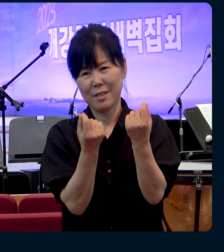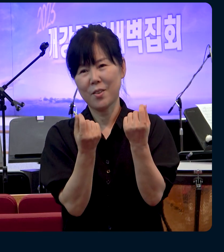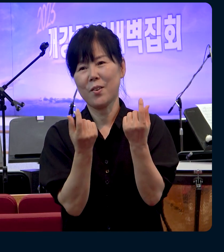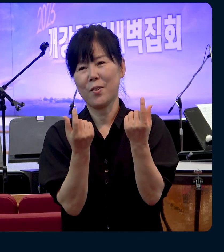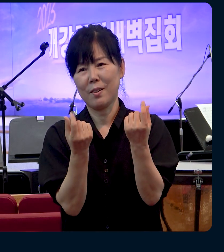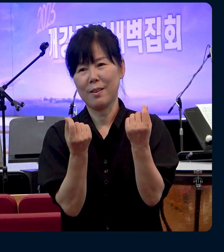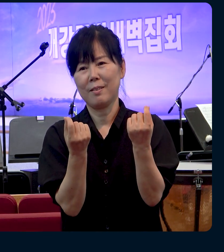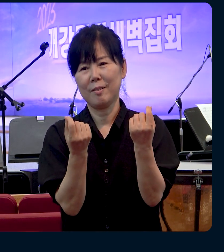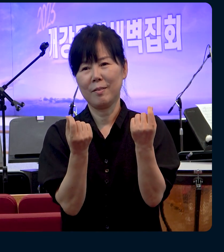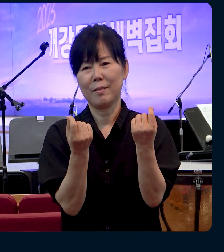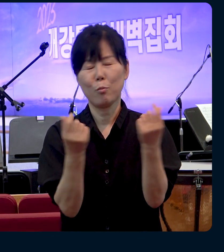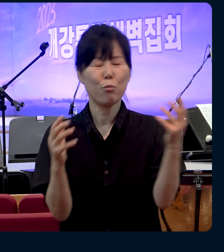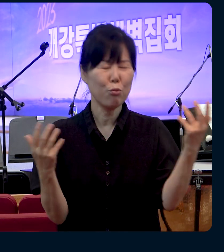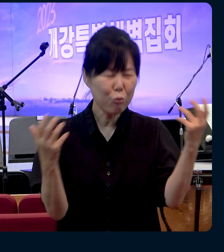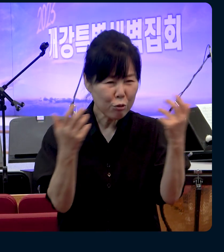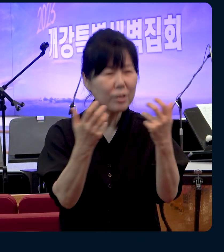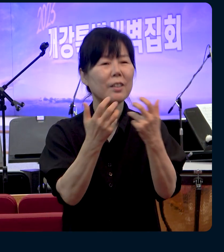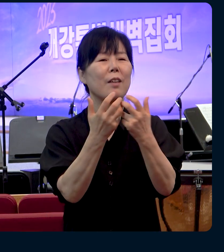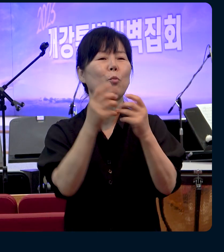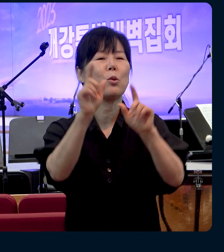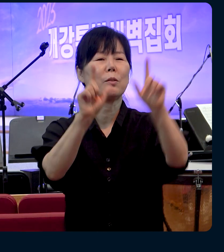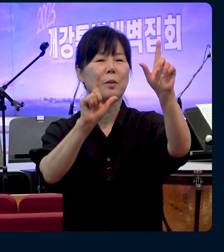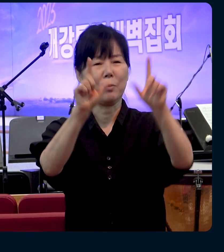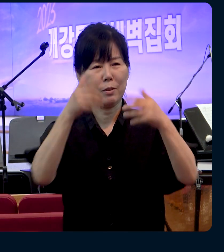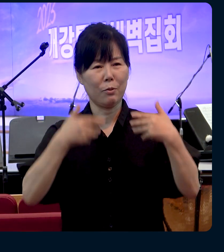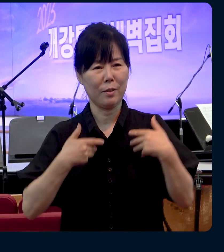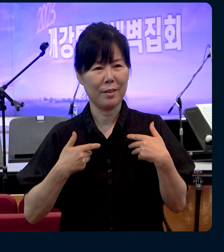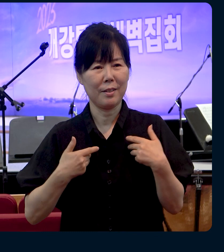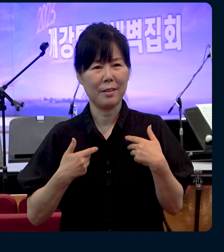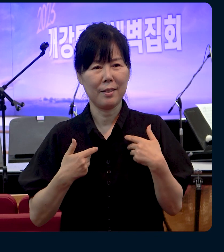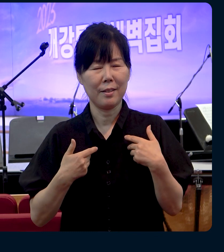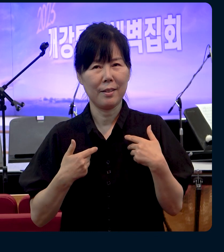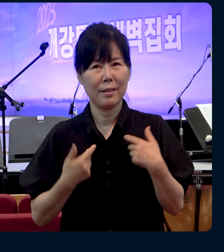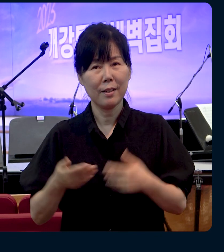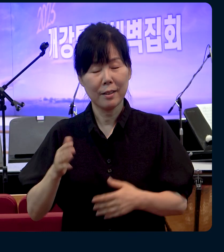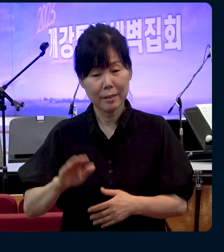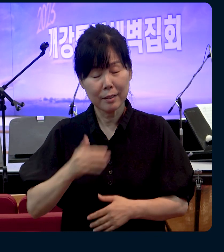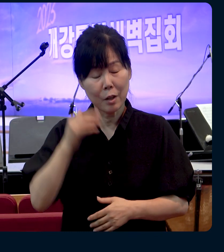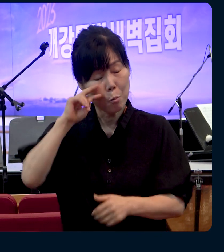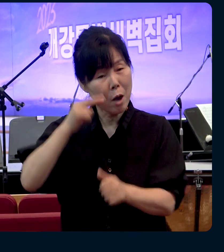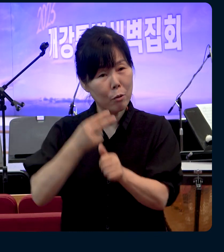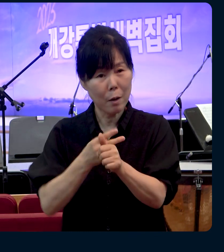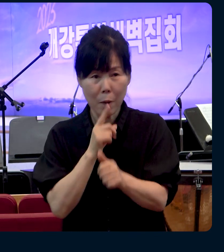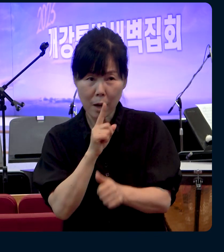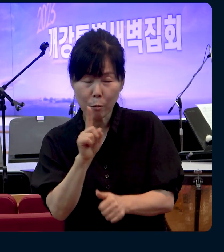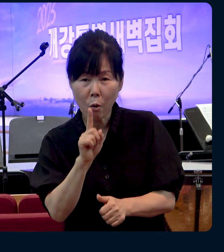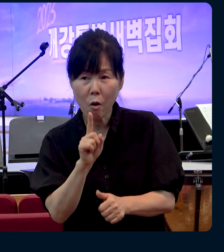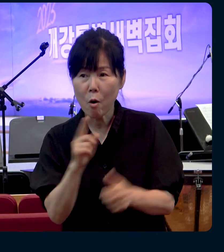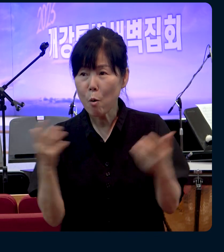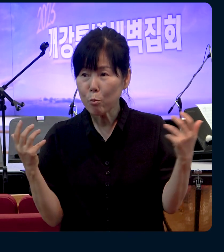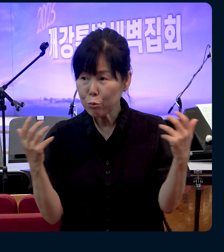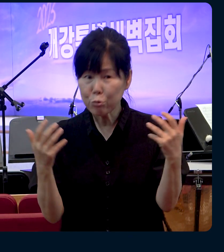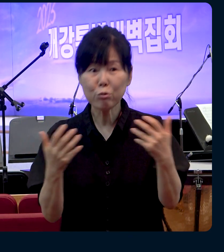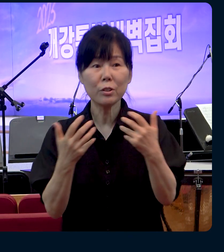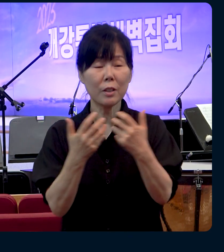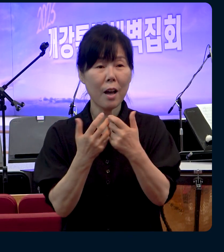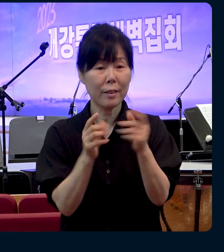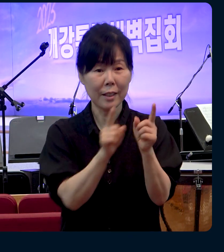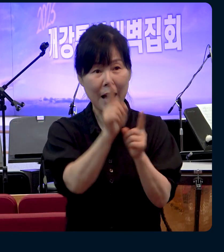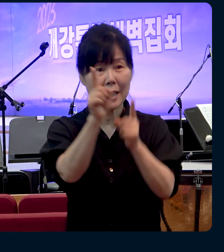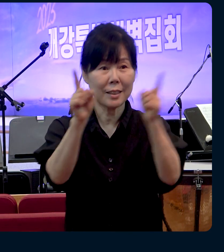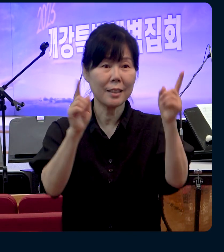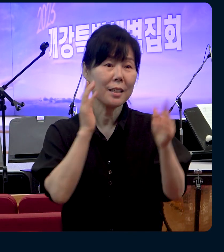그리고 그 이파리가 아주 풍성해요. 그런데 사도 바울은 여기서